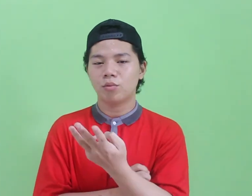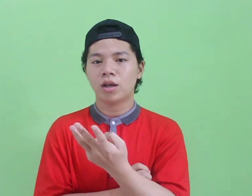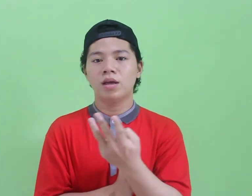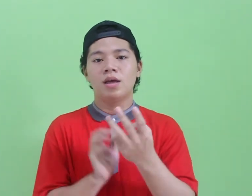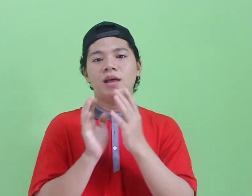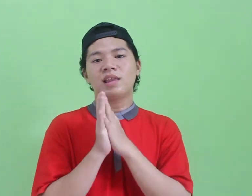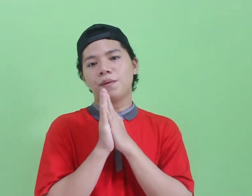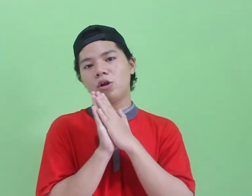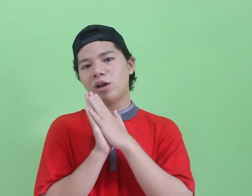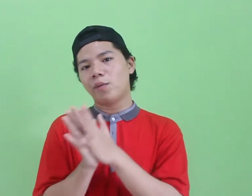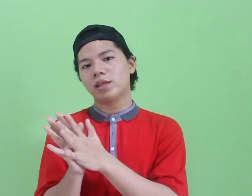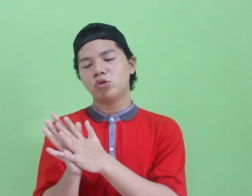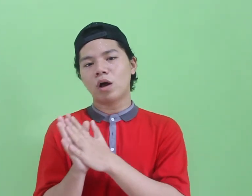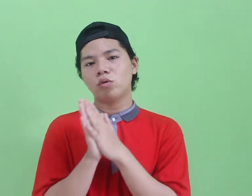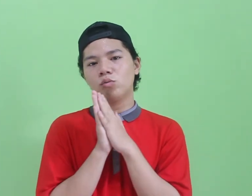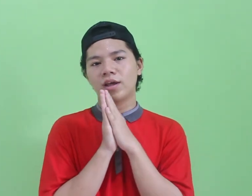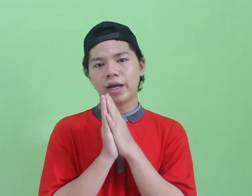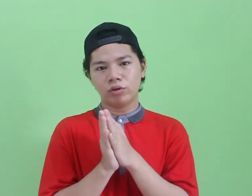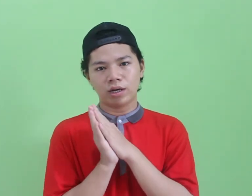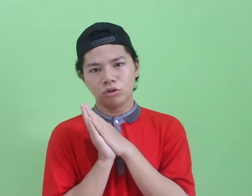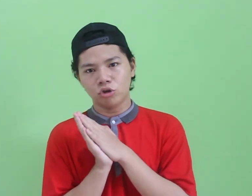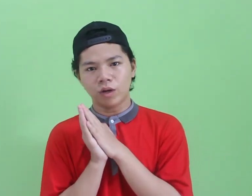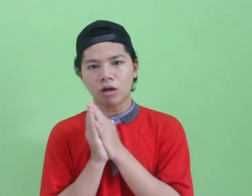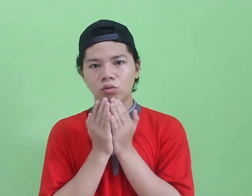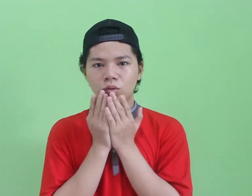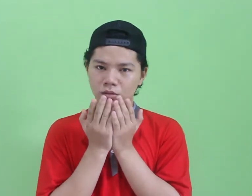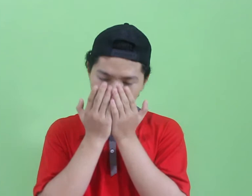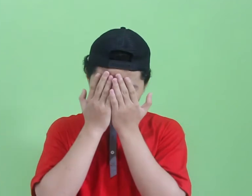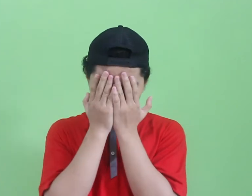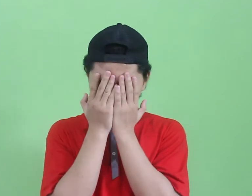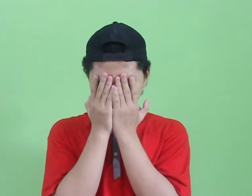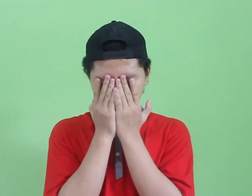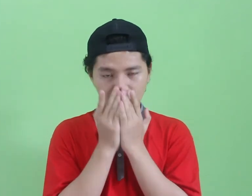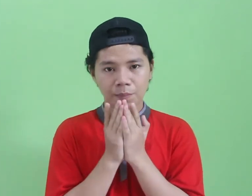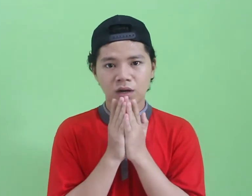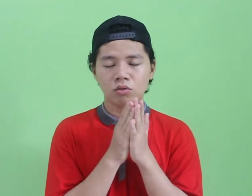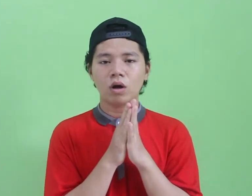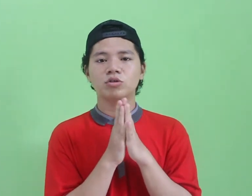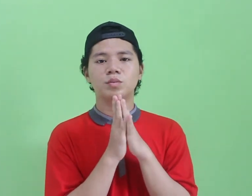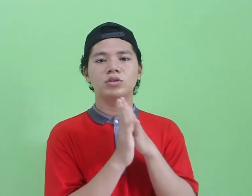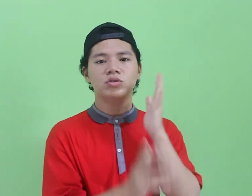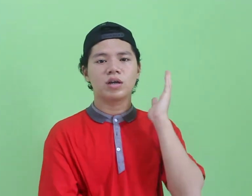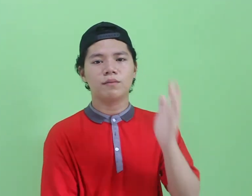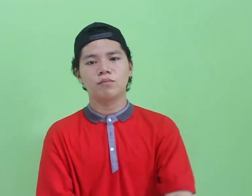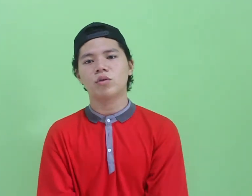hari. Tapi kalau lewat itu aku mulai ragu dengan YouTube dan aku bingung. Apakah aku harus melanjutkan buat video